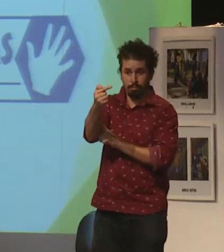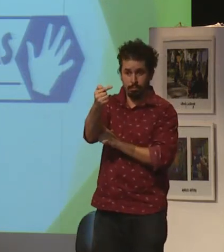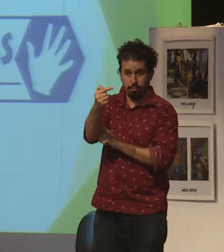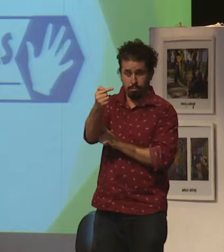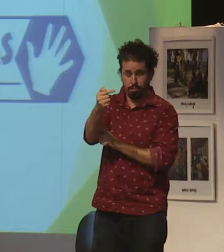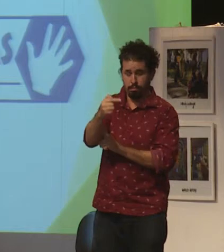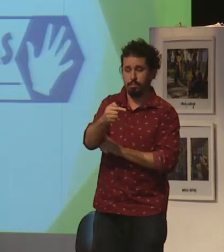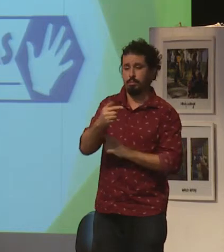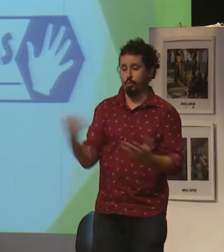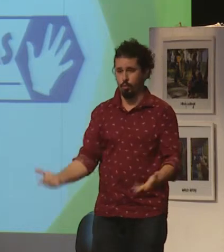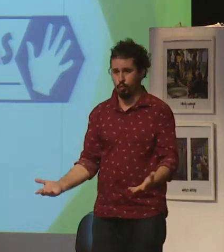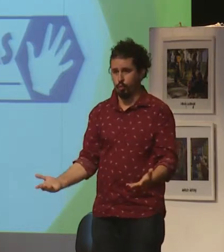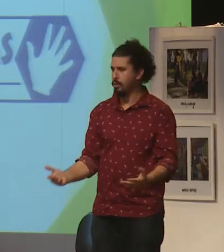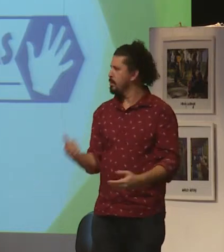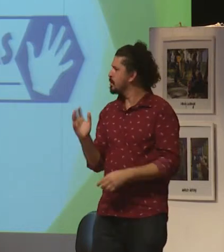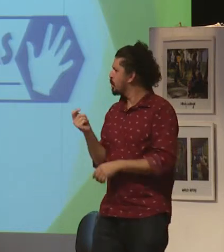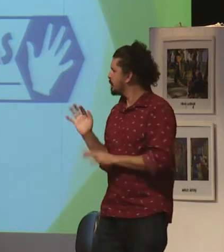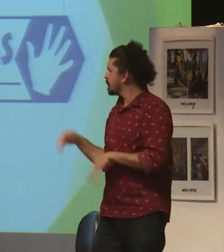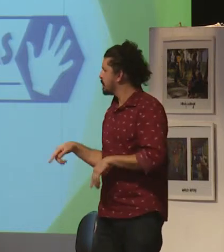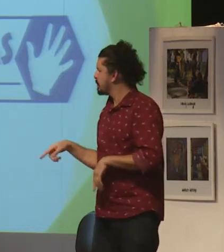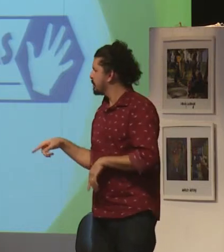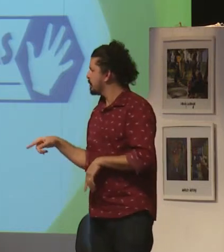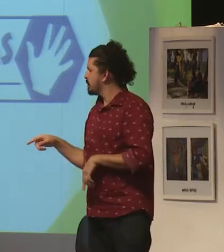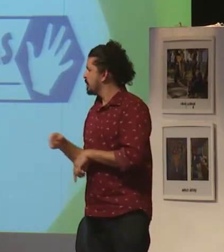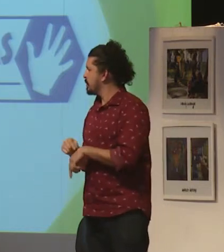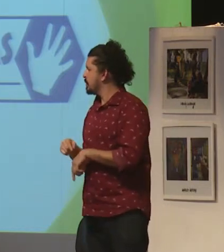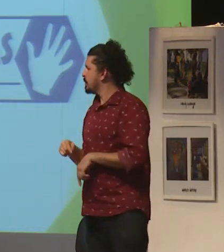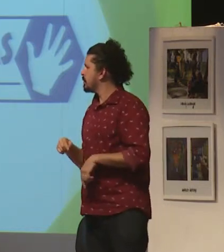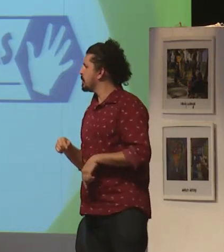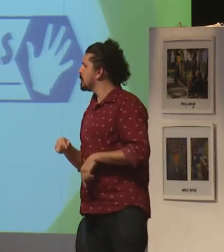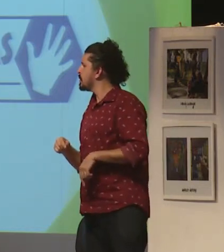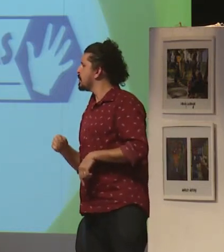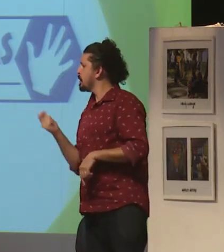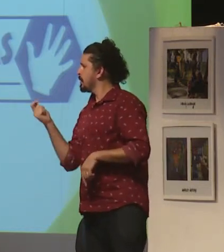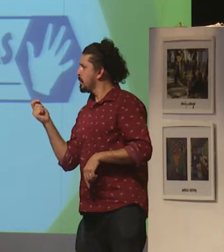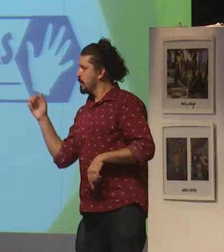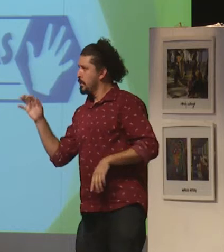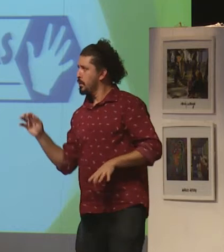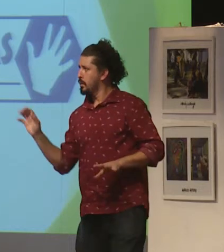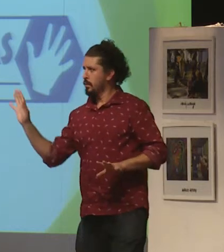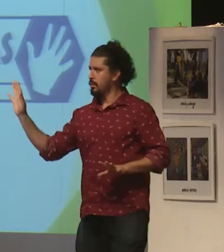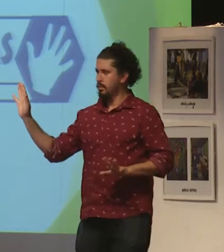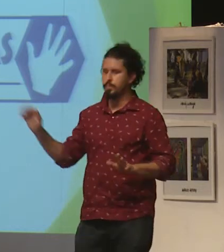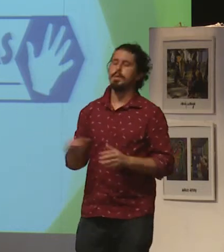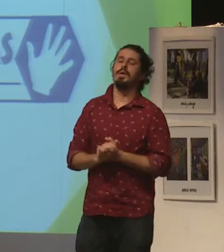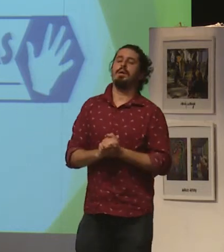Em 2017, acho que já está na hora de terminar. Não, você tem mais um tempinho, não tem problema